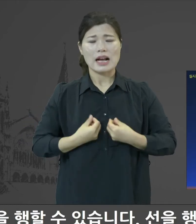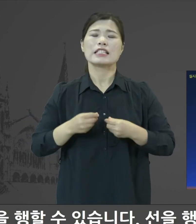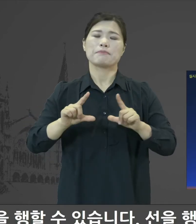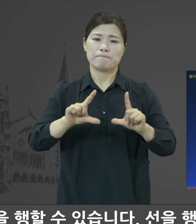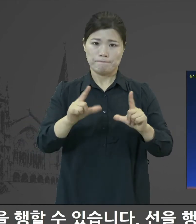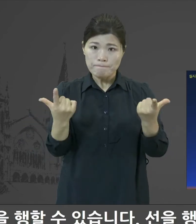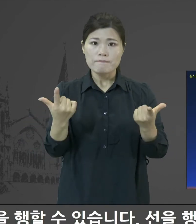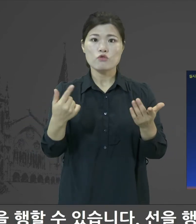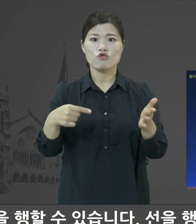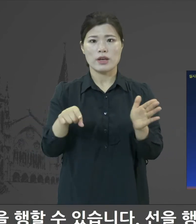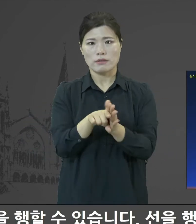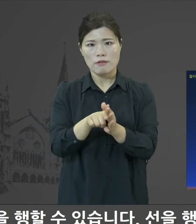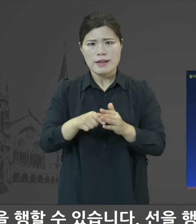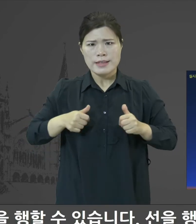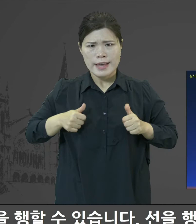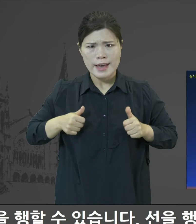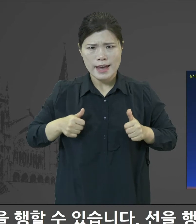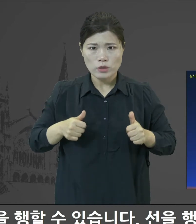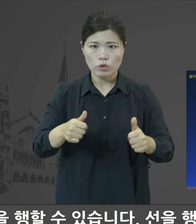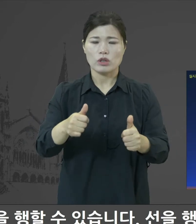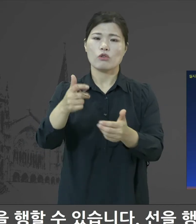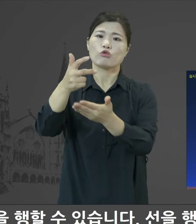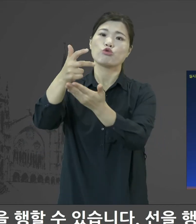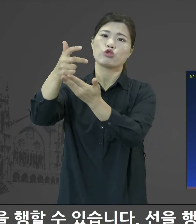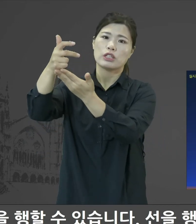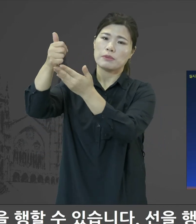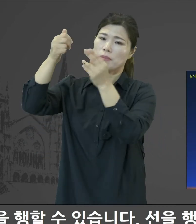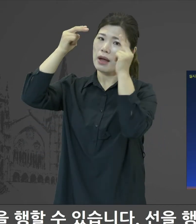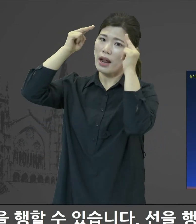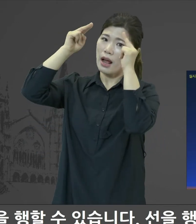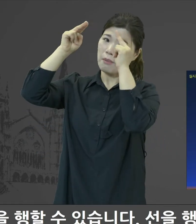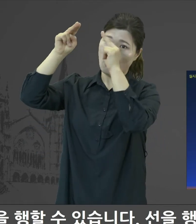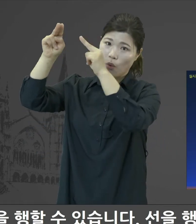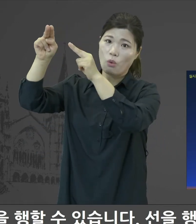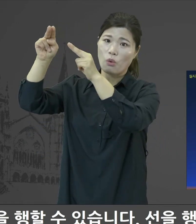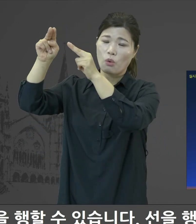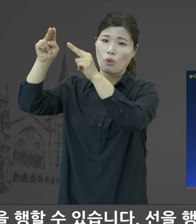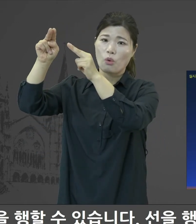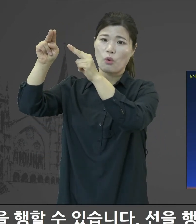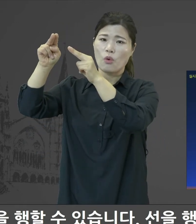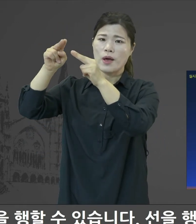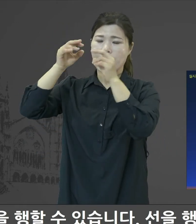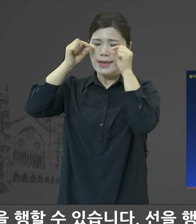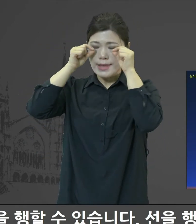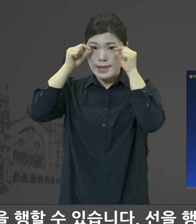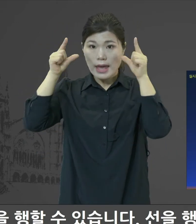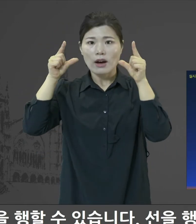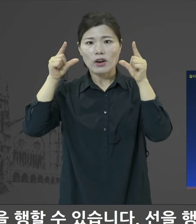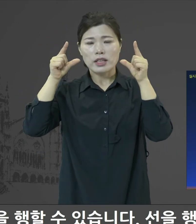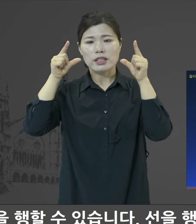우리는 계속적으로 주님을 바라볼 수 있는, 즉 깨어 있을 수 있는 성도가